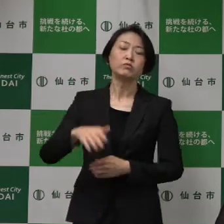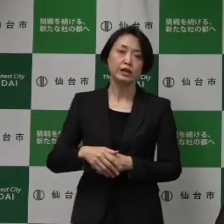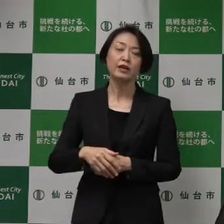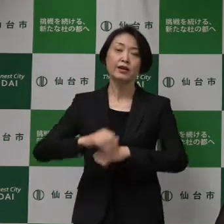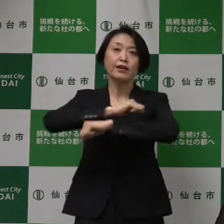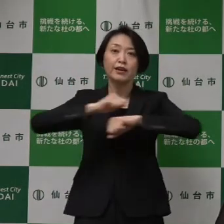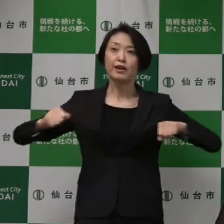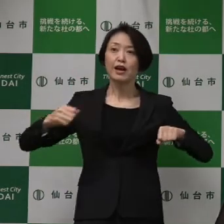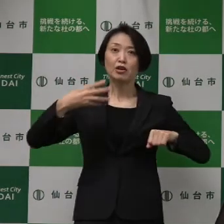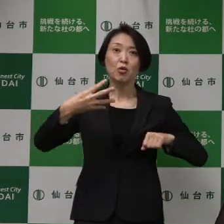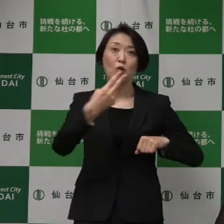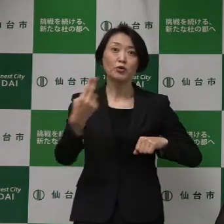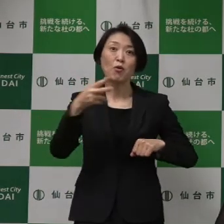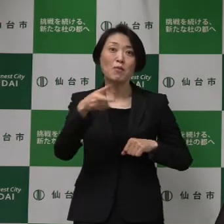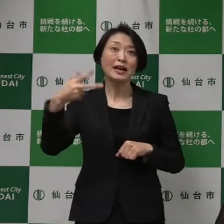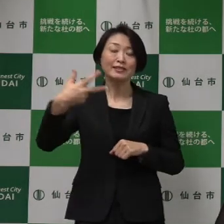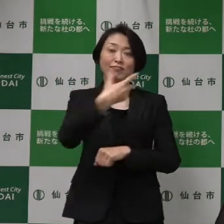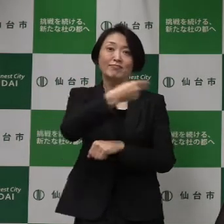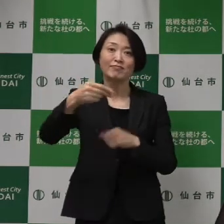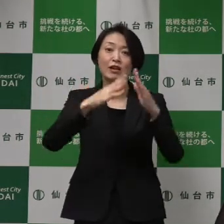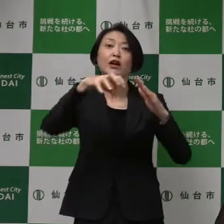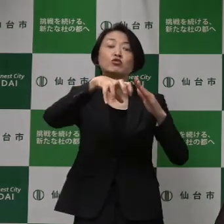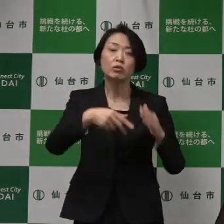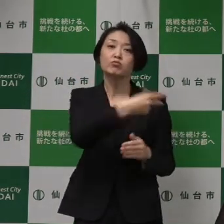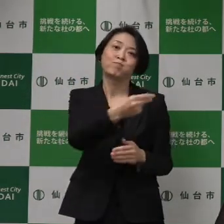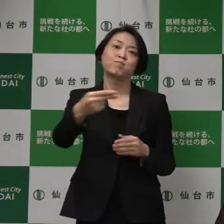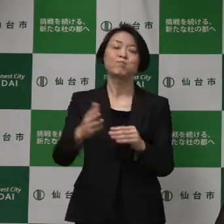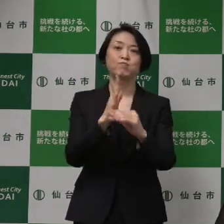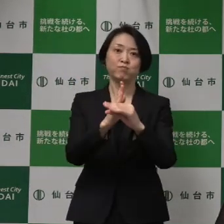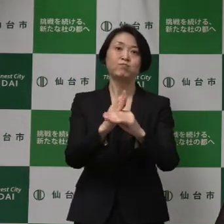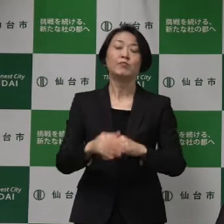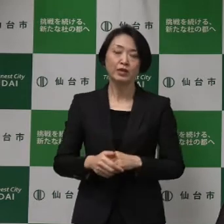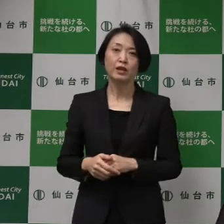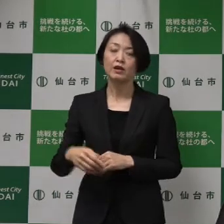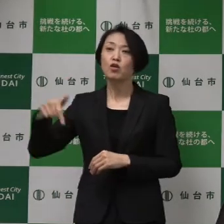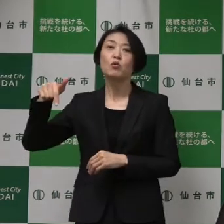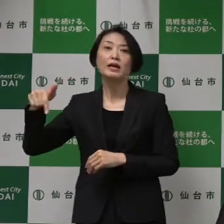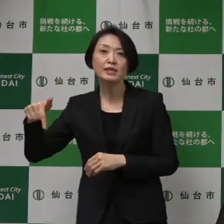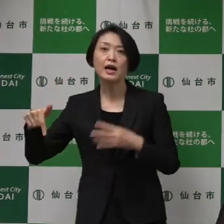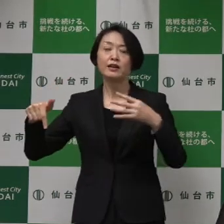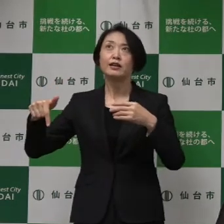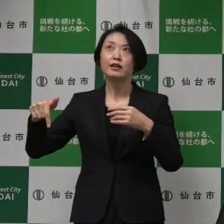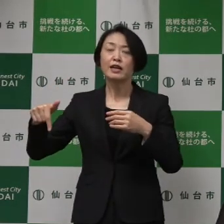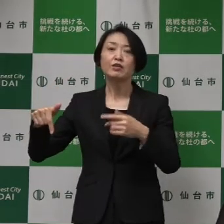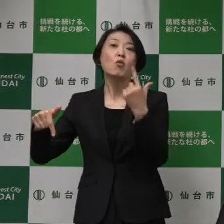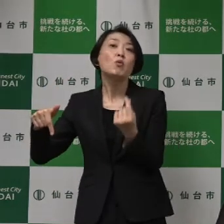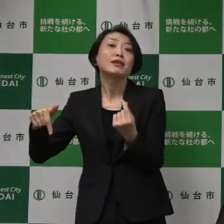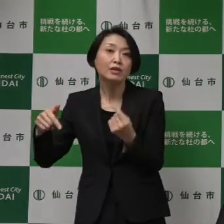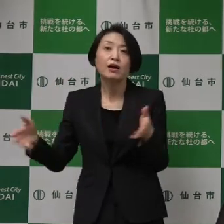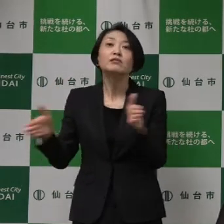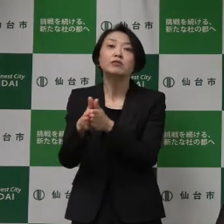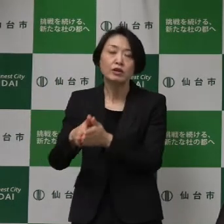当進む、それらをトータルし合わせることによって、仙台市民全体の、まあ希望者全体の接種が進